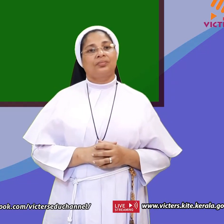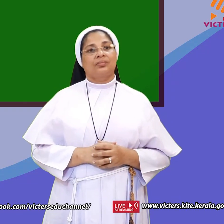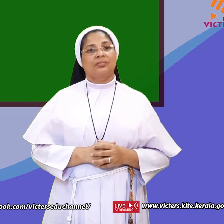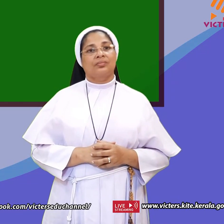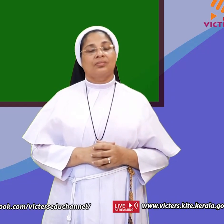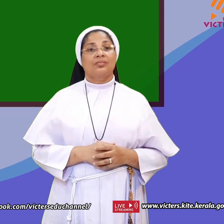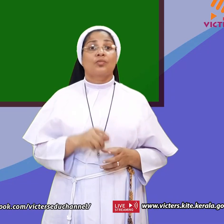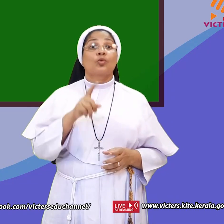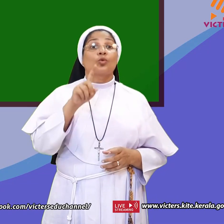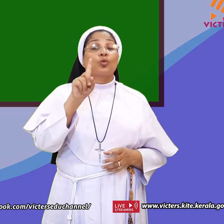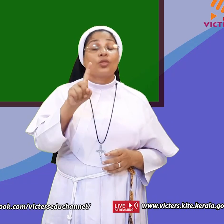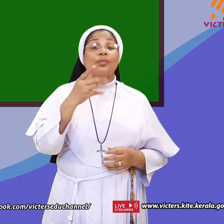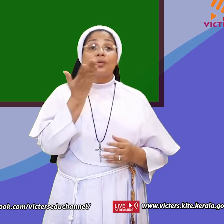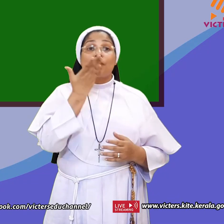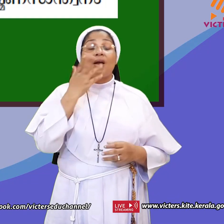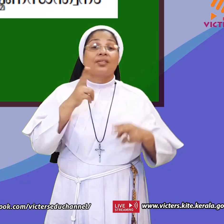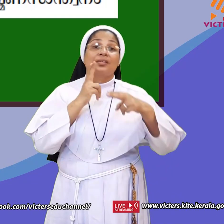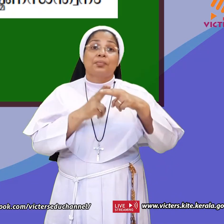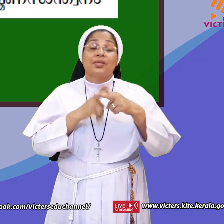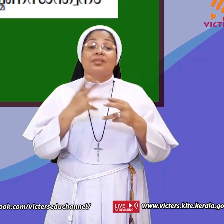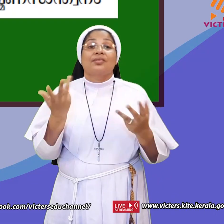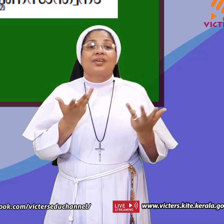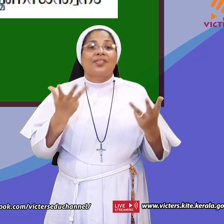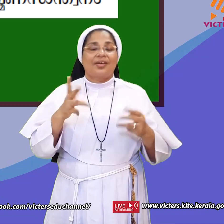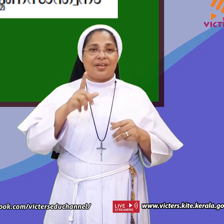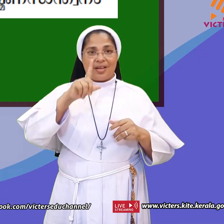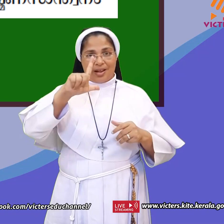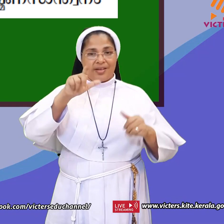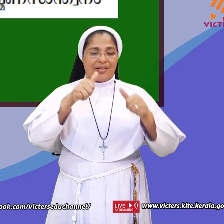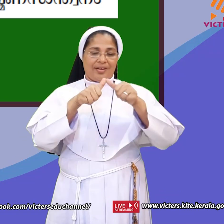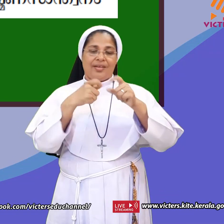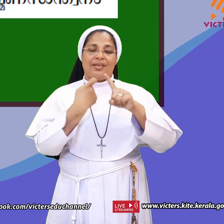ഒന്നാമത്തേത് ലക്ഷ്മണസ്വാന്തനം, 2 ഋതിയോഗം, 3 പാവങ്ങൾ.